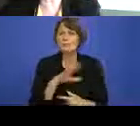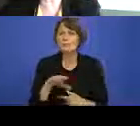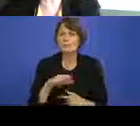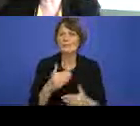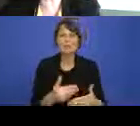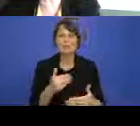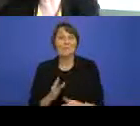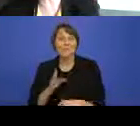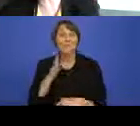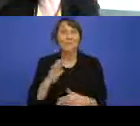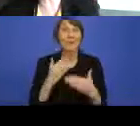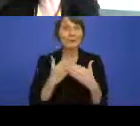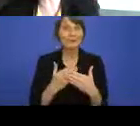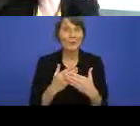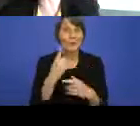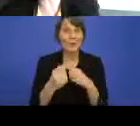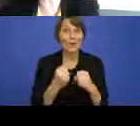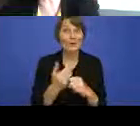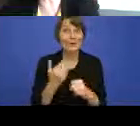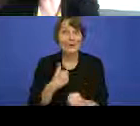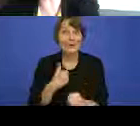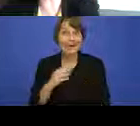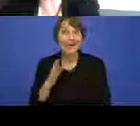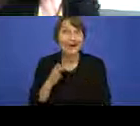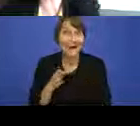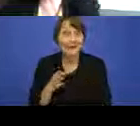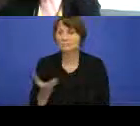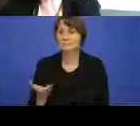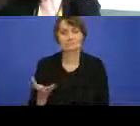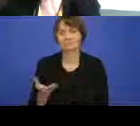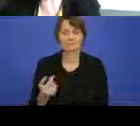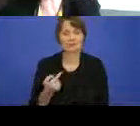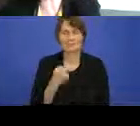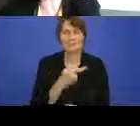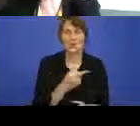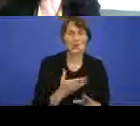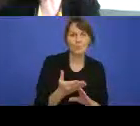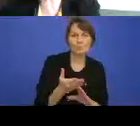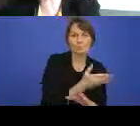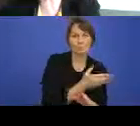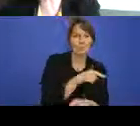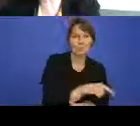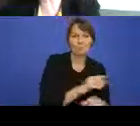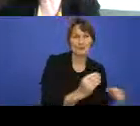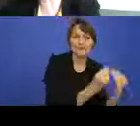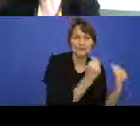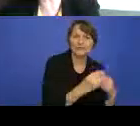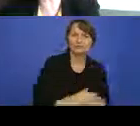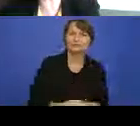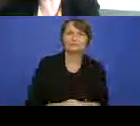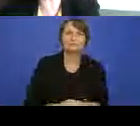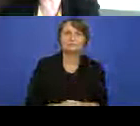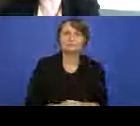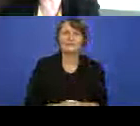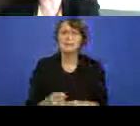enfant sur quatre ne sont pas scolarisés avant l'âge d'entrée à l'école primaire. 4 enfants sur 10 ne sont